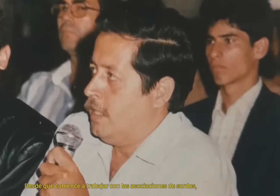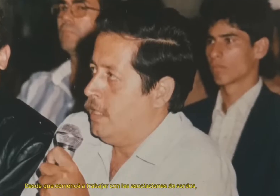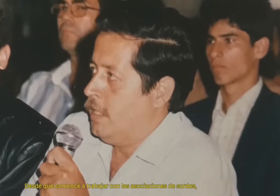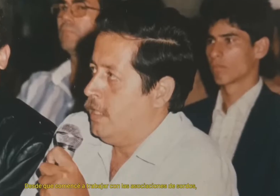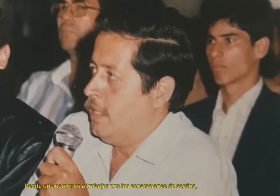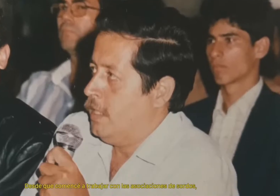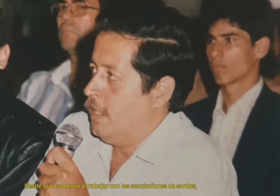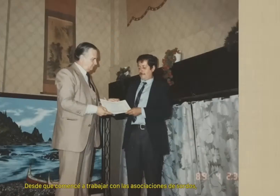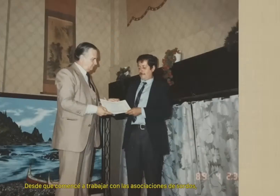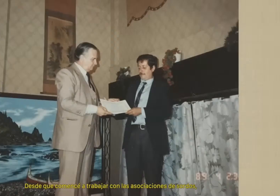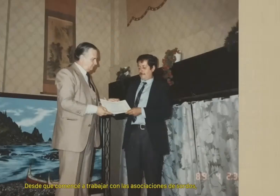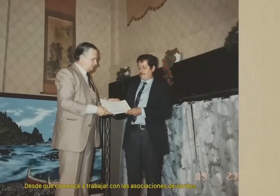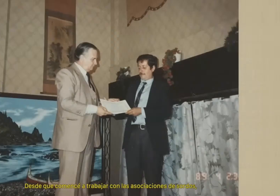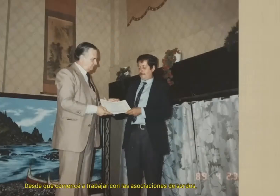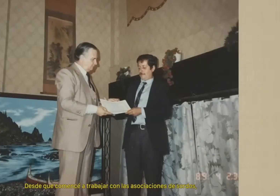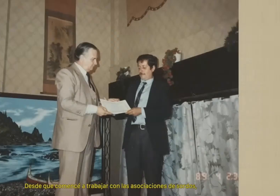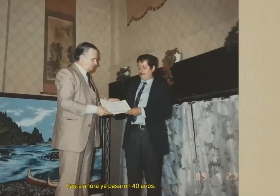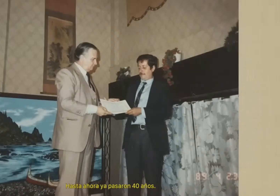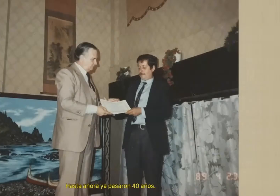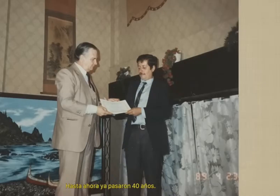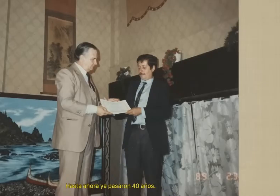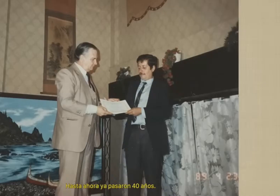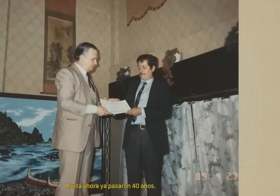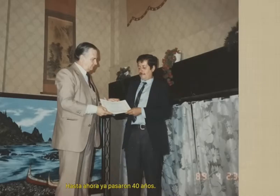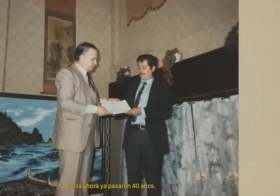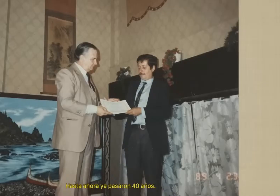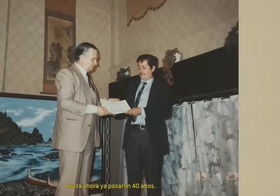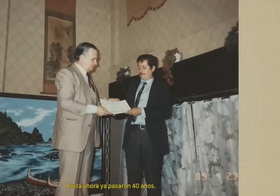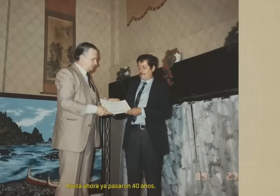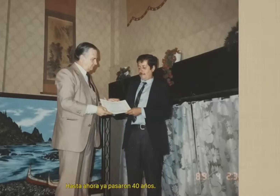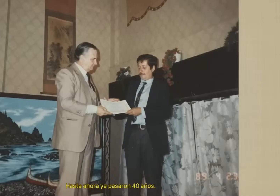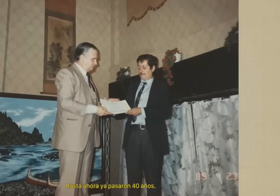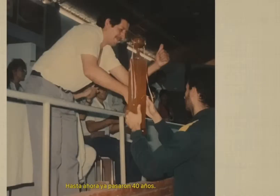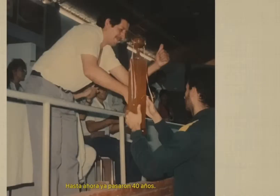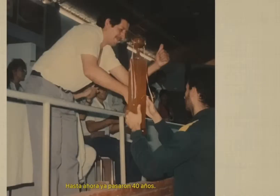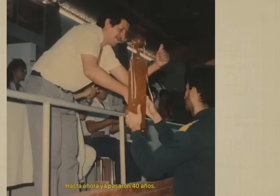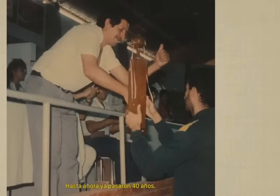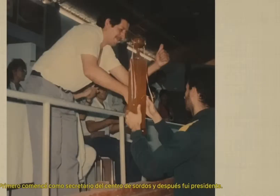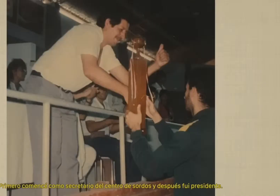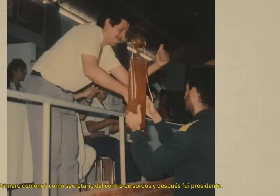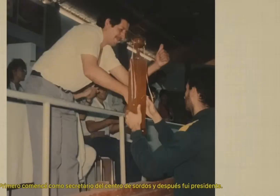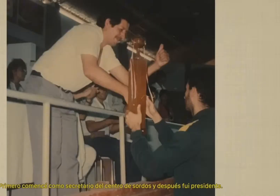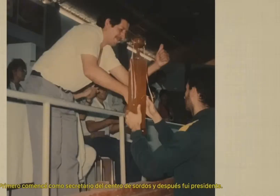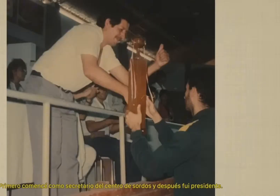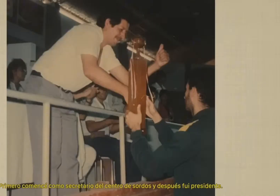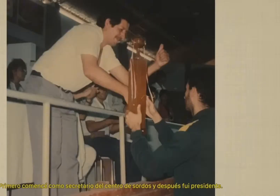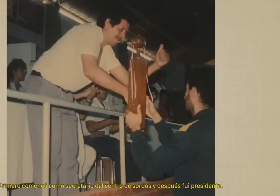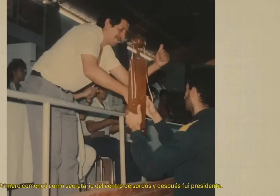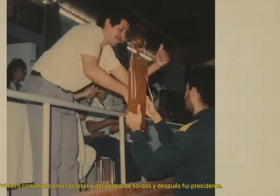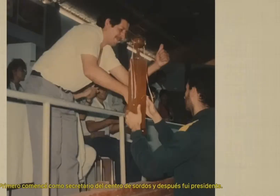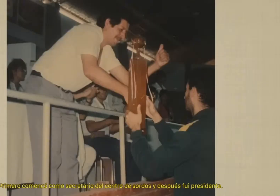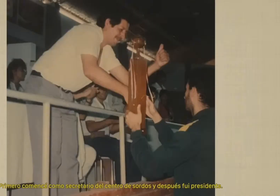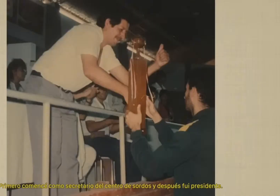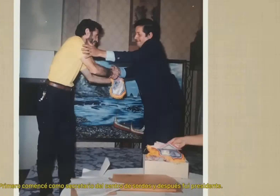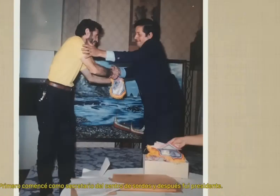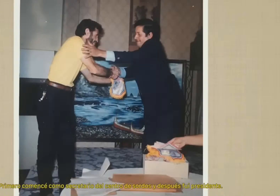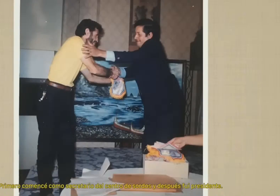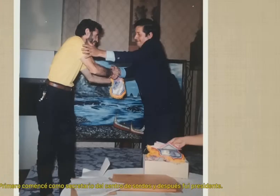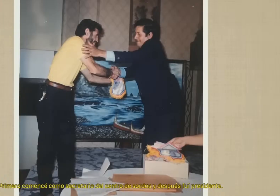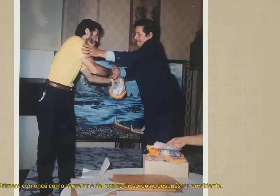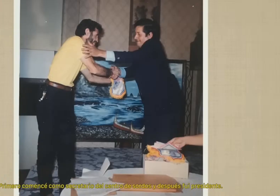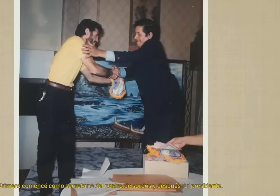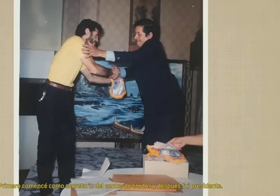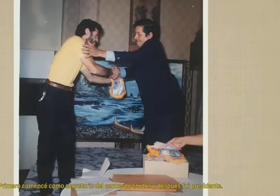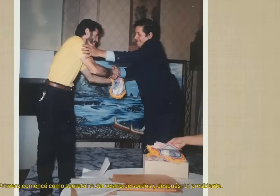con las asociaciones de sordos, hasta ahora ya pasaron 40 años. Primero comencé como secretario del centro de